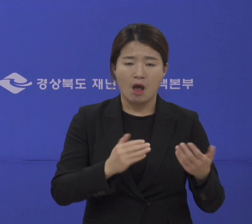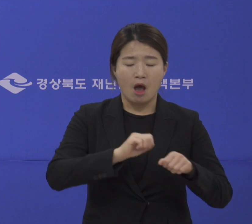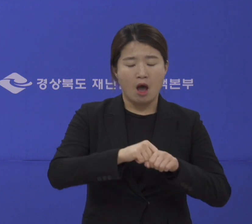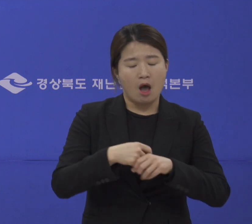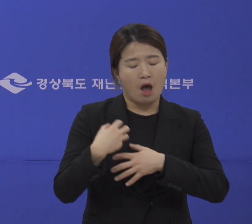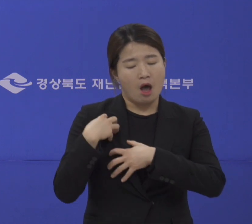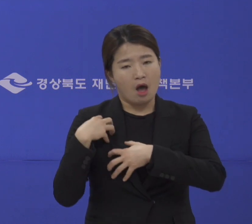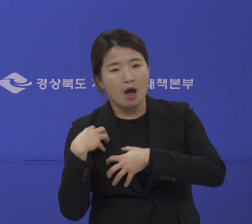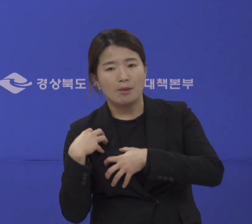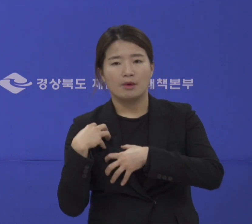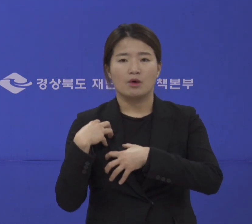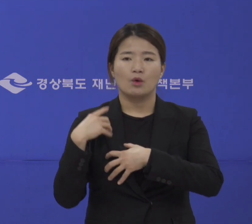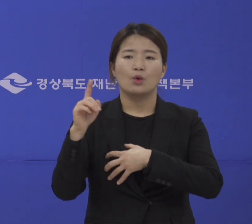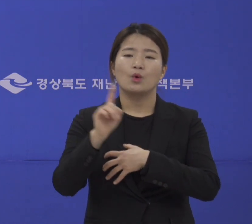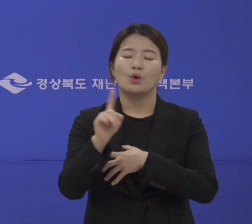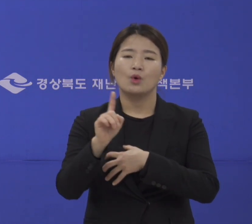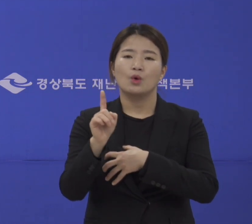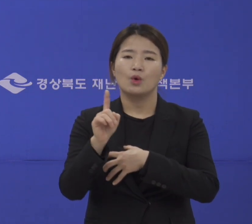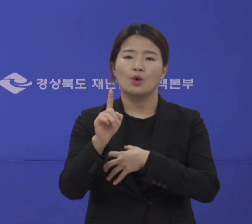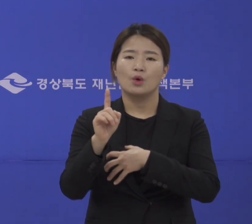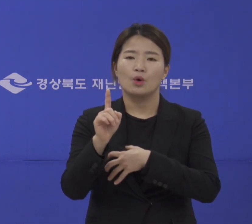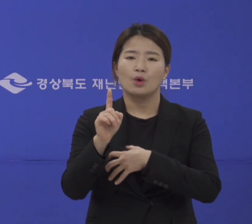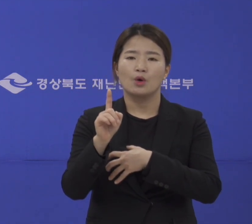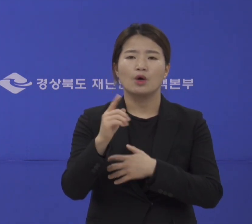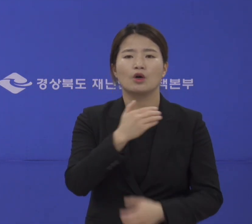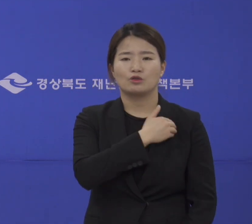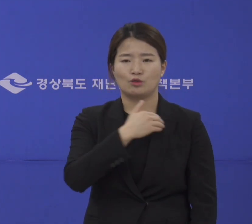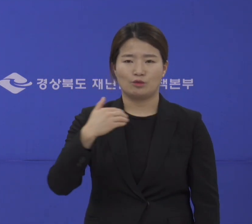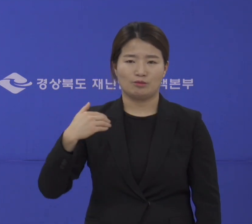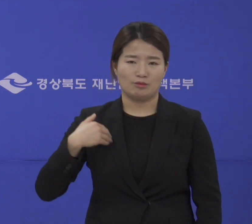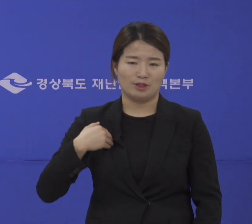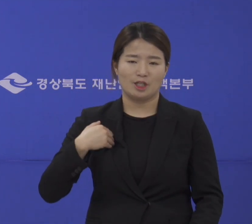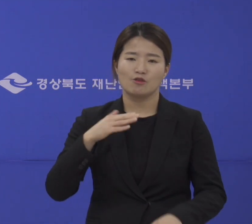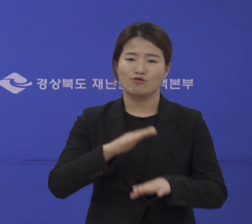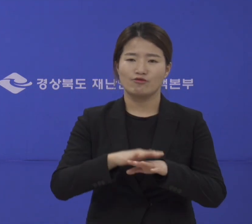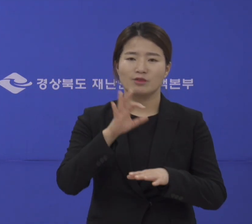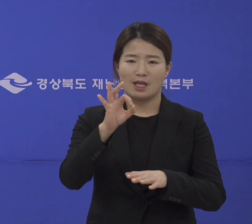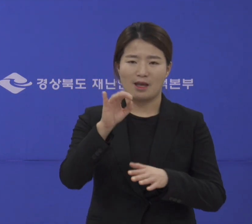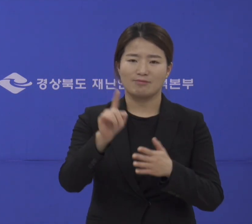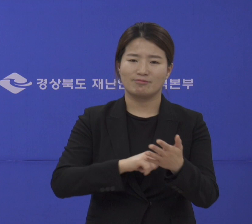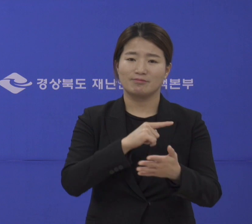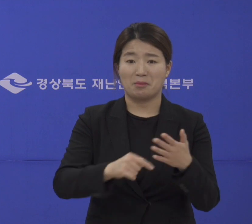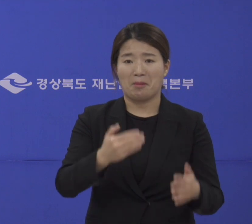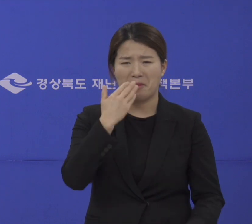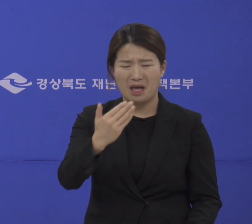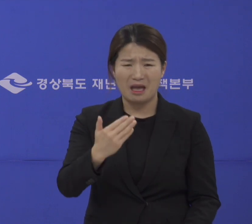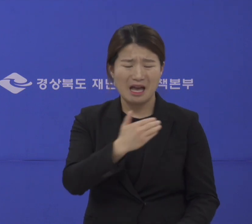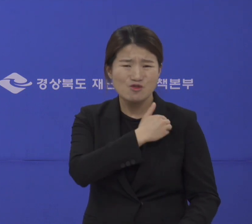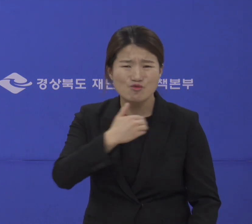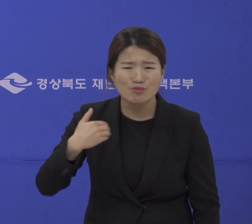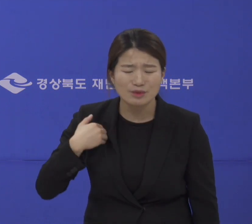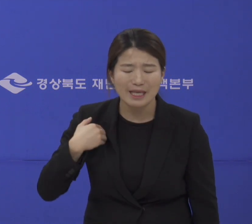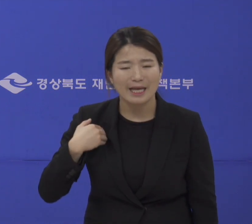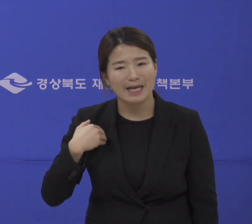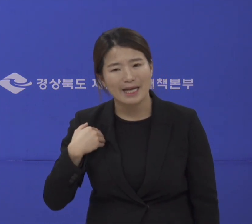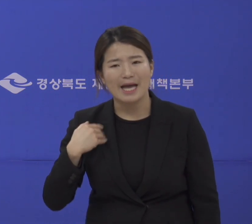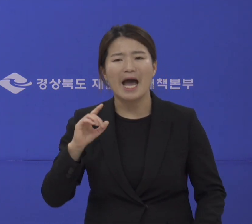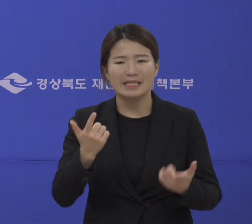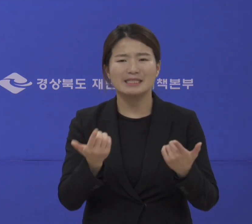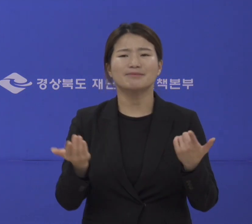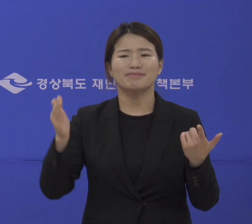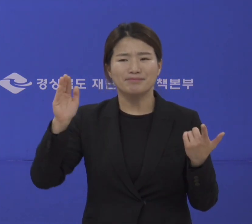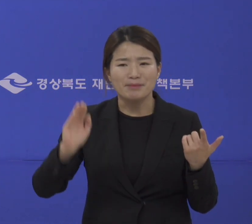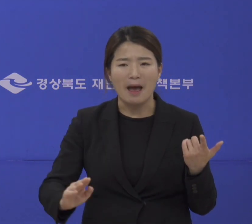분들은 위로금 등으로 충분히 보상을 하겠다. 뭐 충분한 보상은 안 되겠지만 우리 법이 허용하는